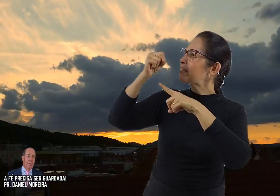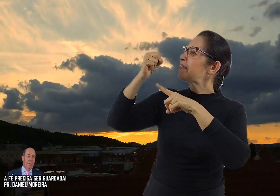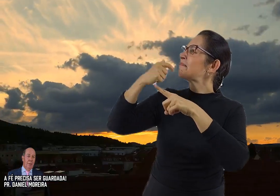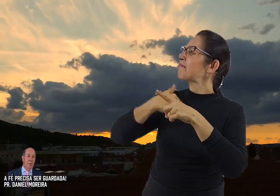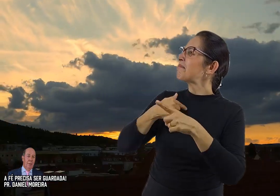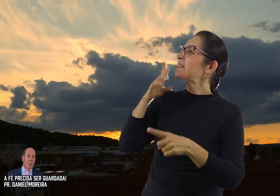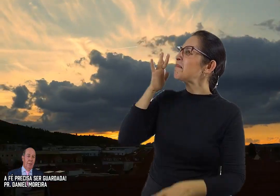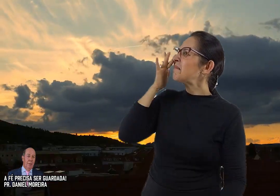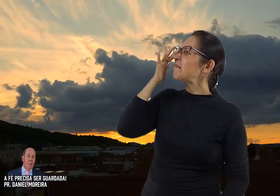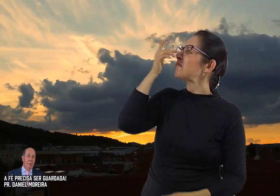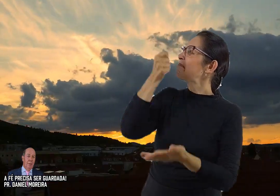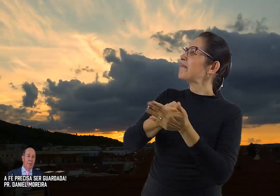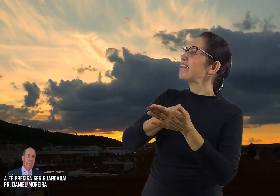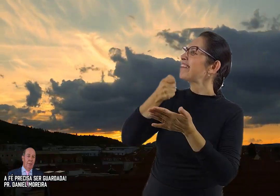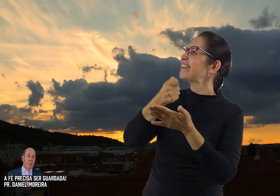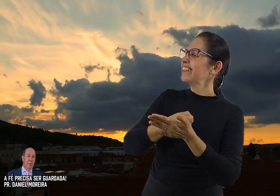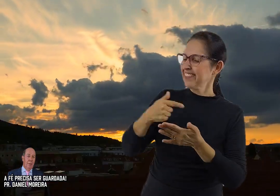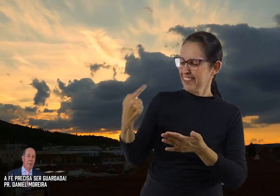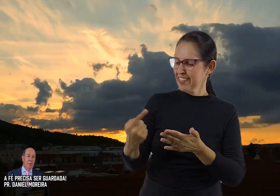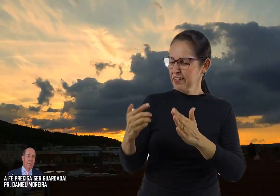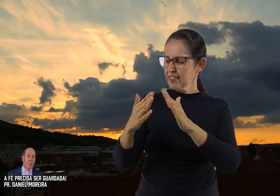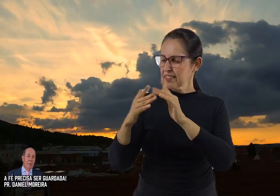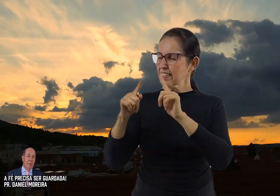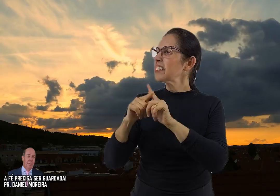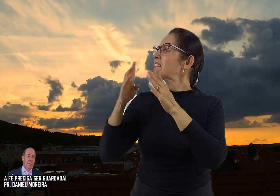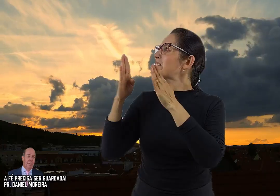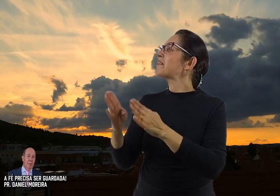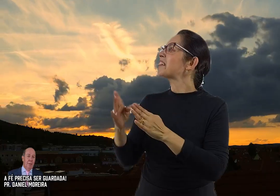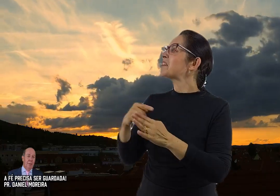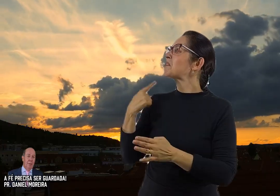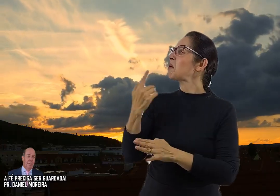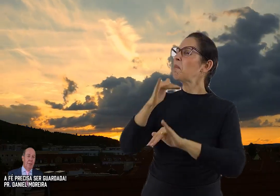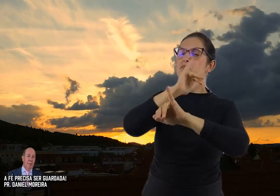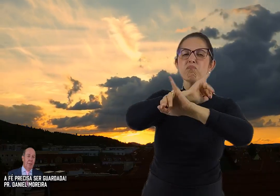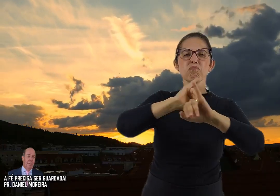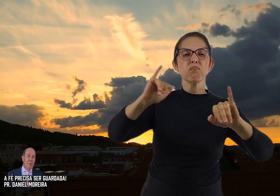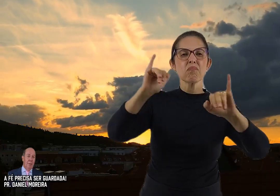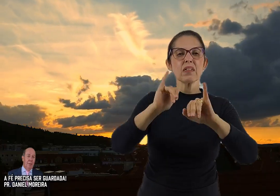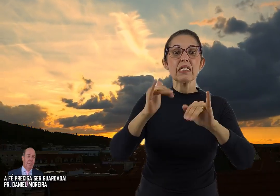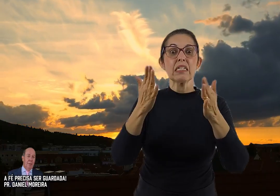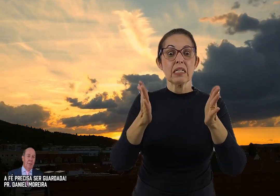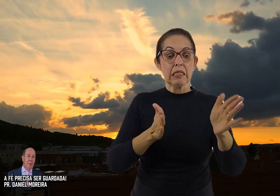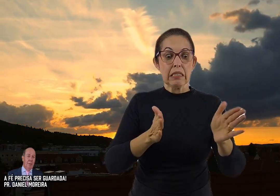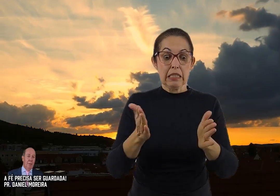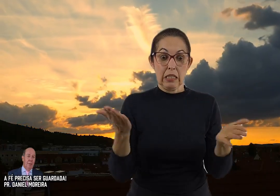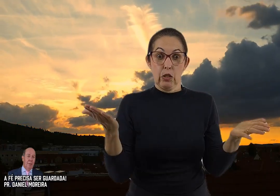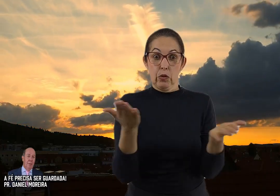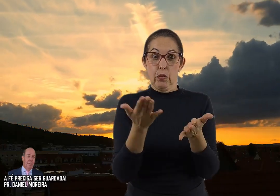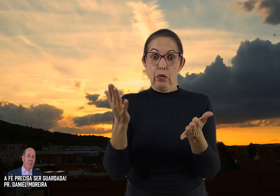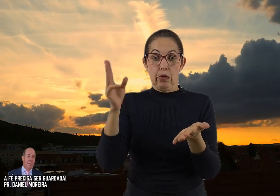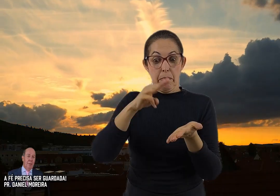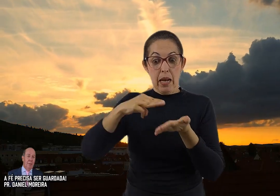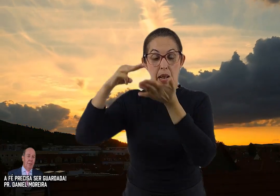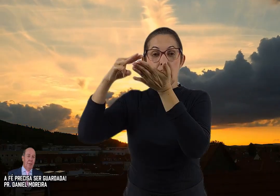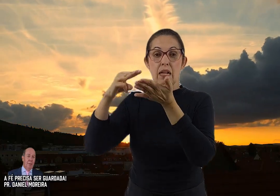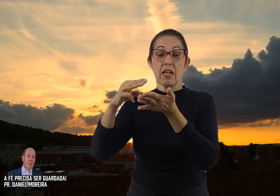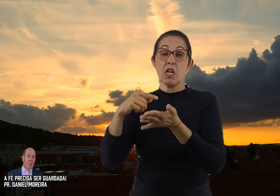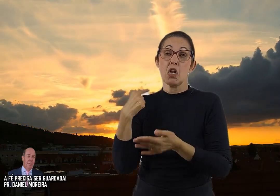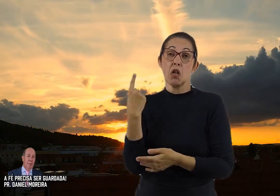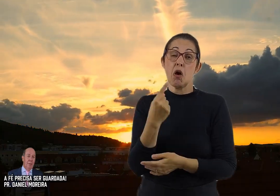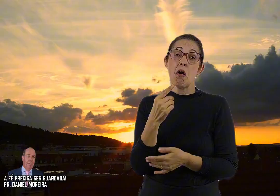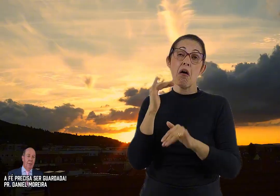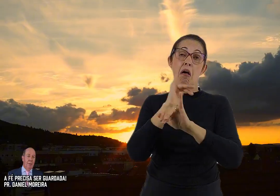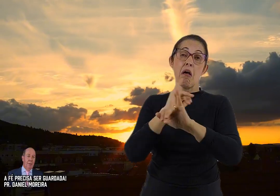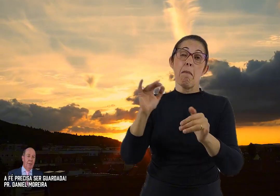com perseverança pela igreja fiel. Maranata é uma proclamação para o tempo presente. Não dizemos